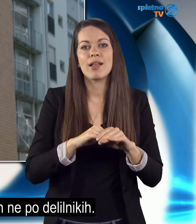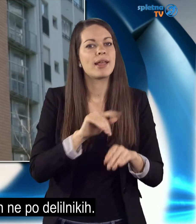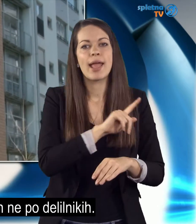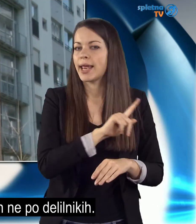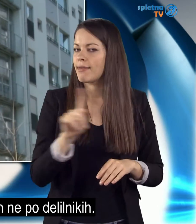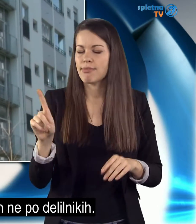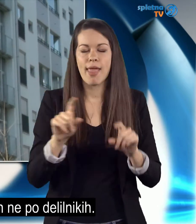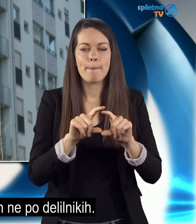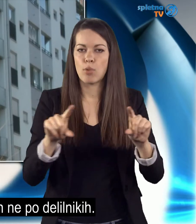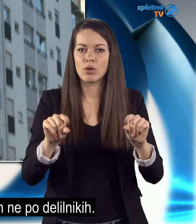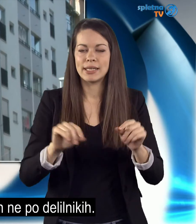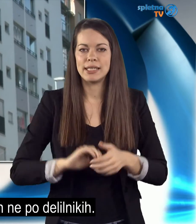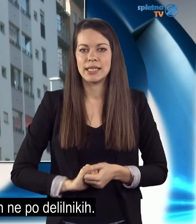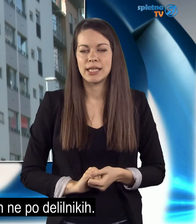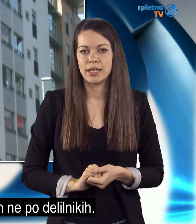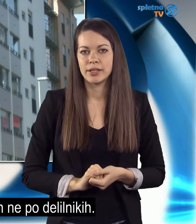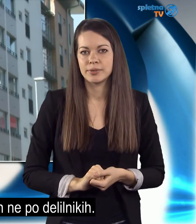delilnikih.